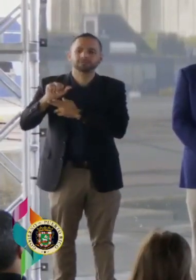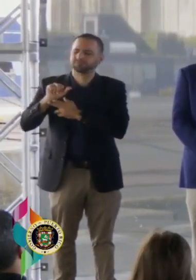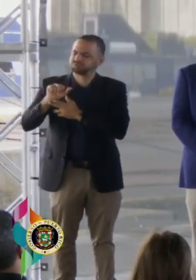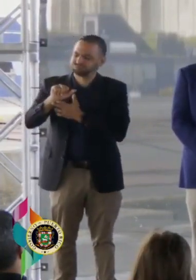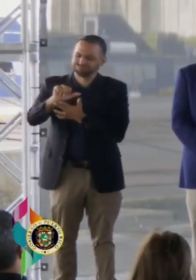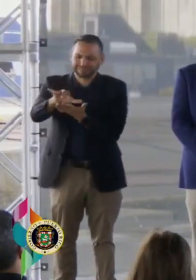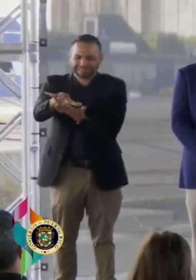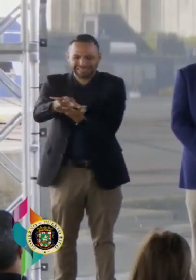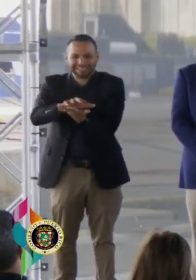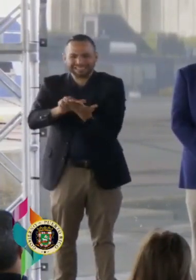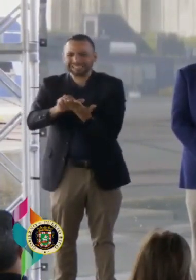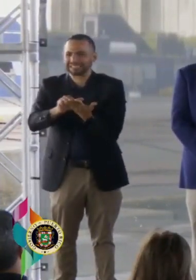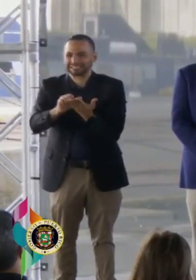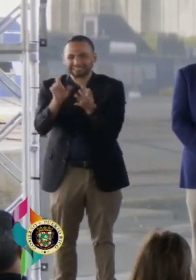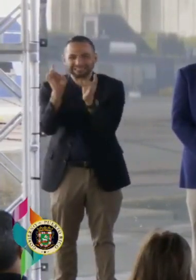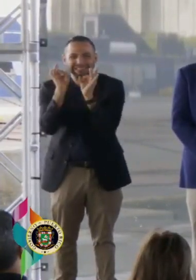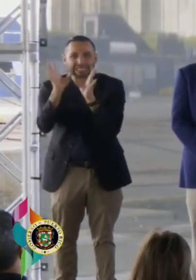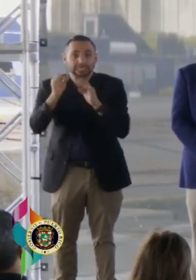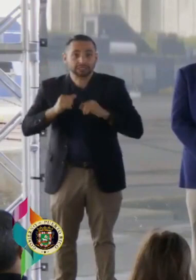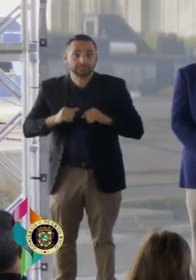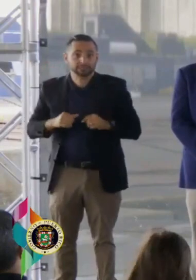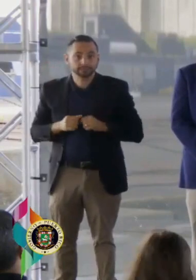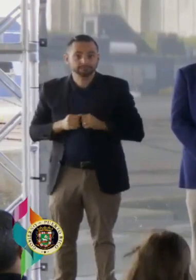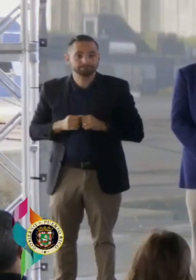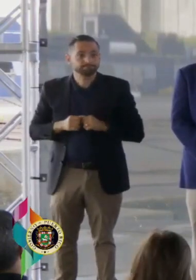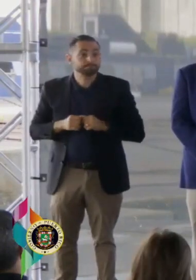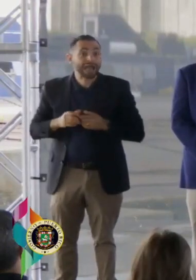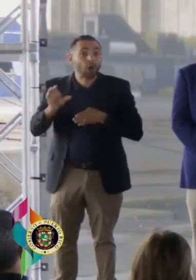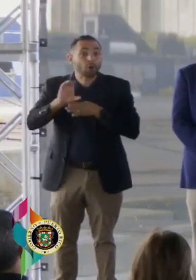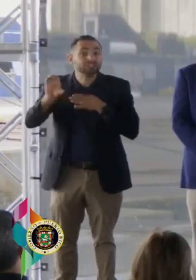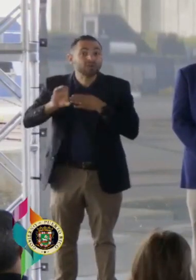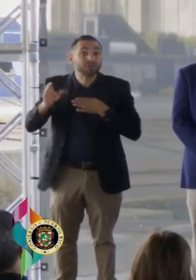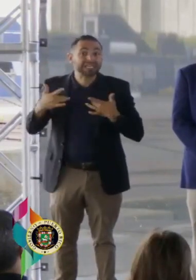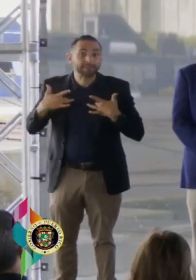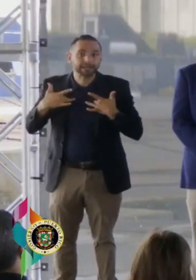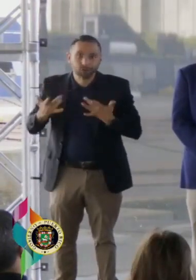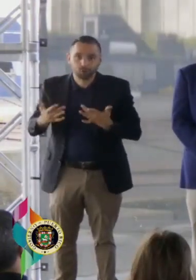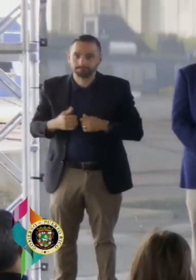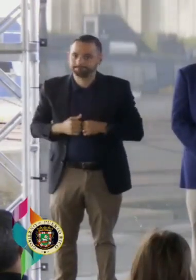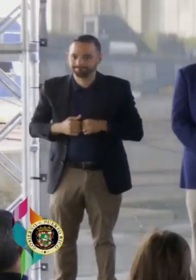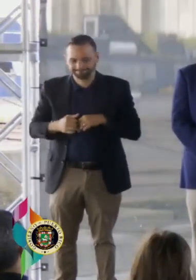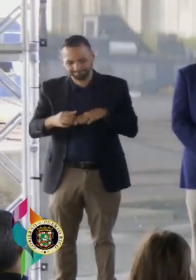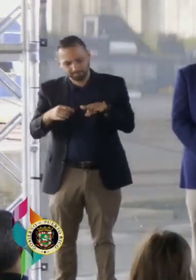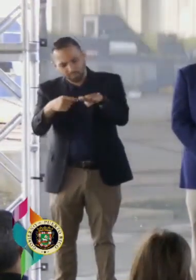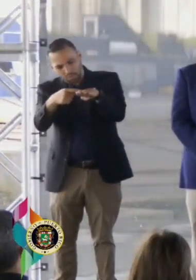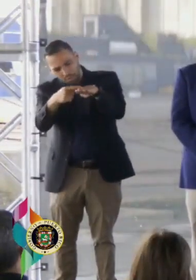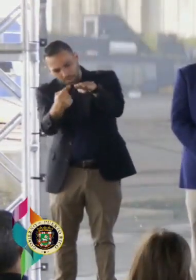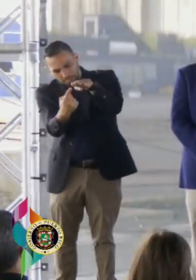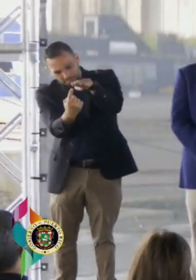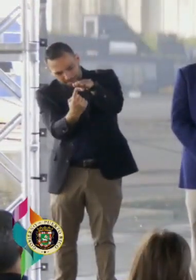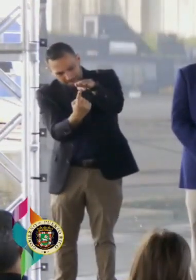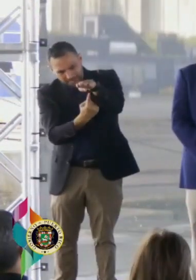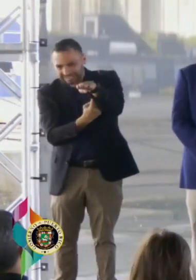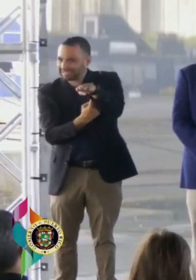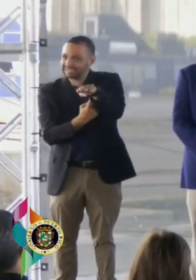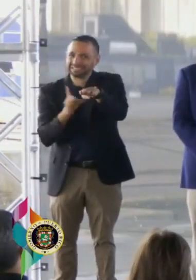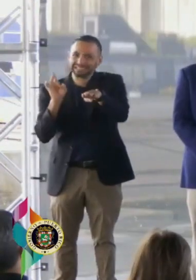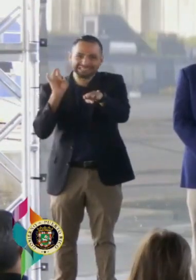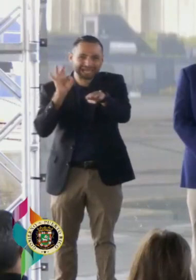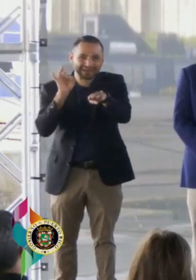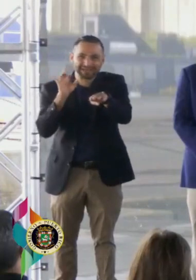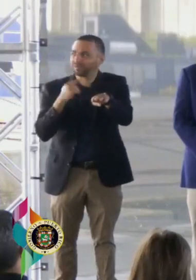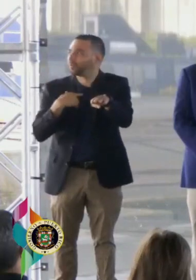daños físicos adicionales como consecuencia se acentuó la vulnerabilidad portuaria en nuestra Isla ya que se